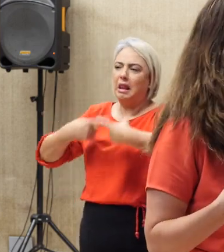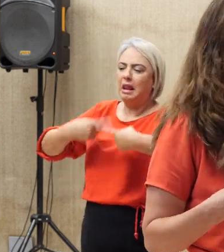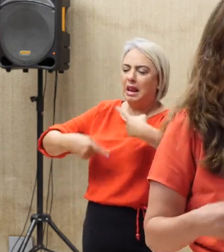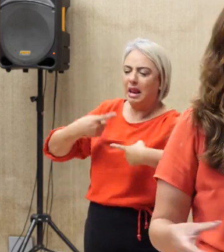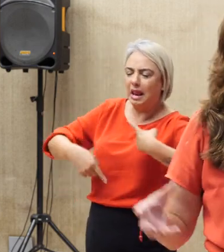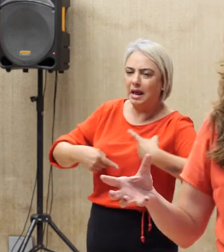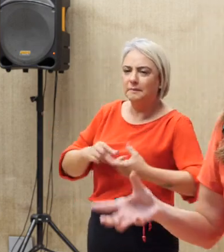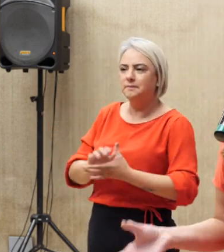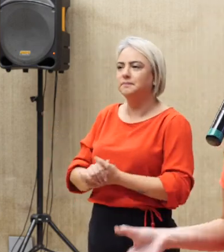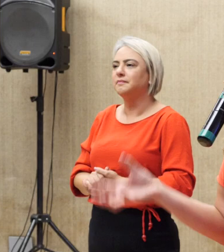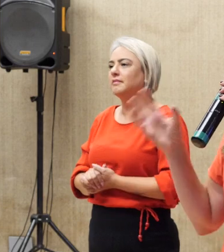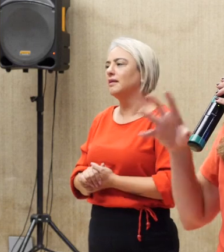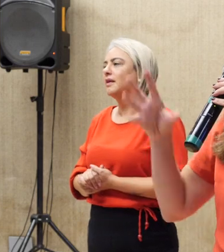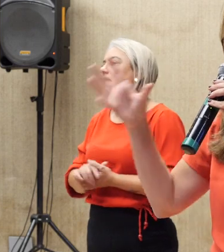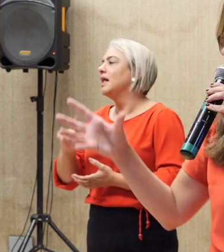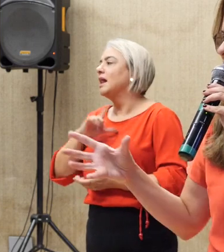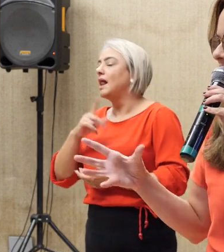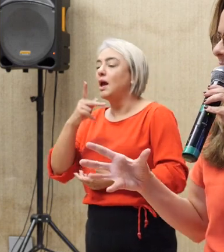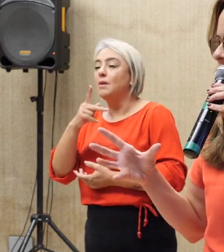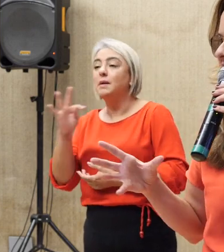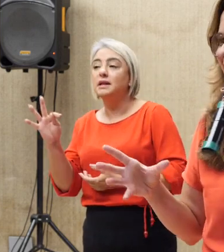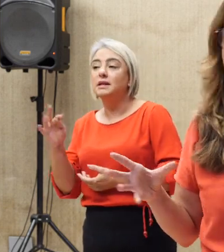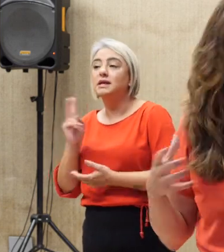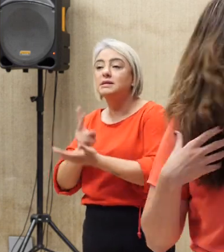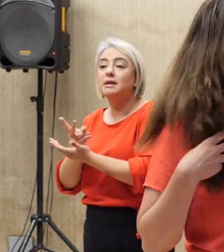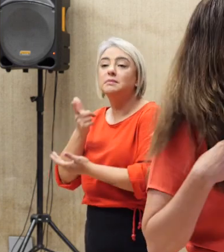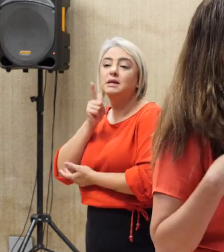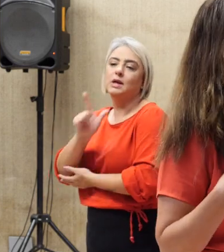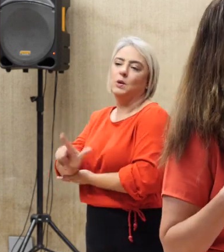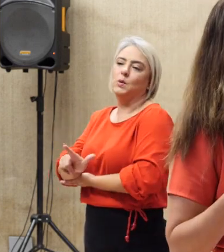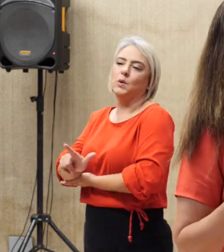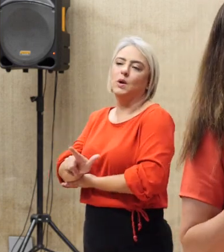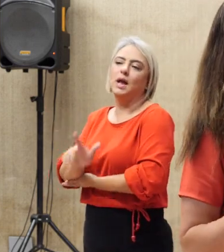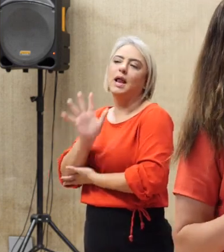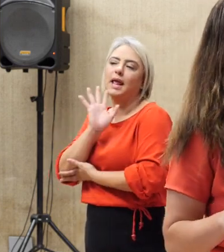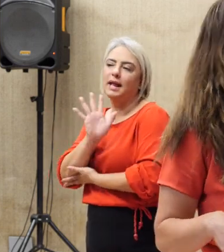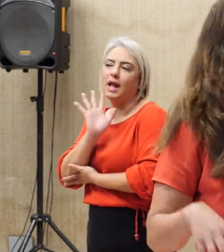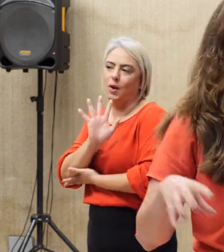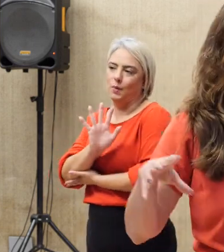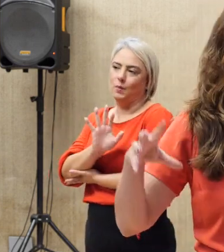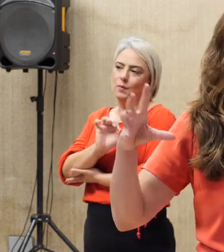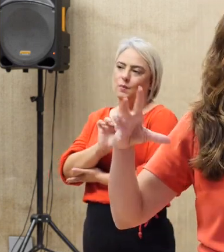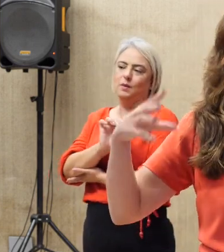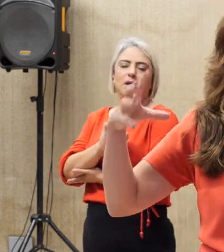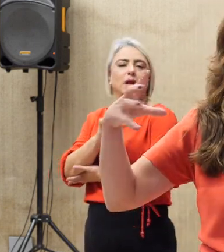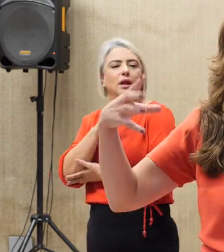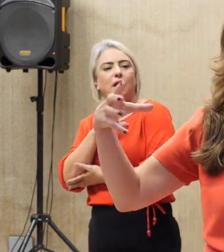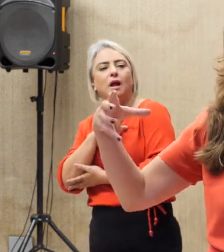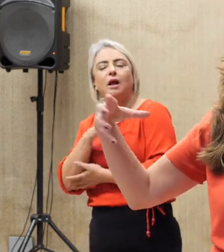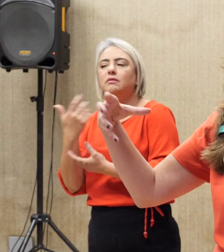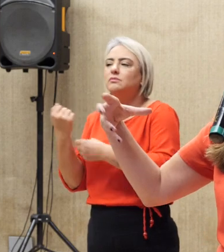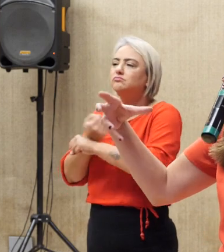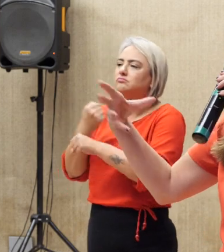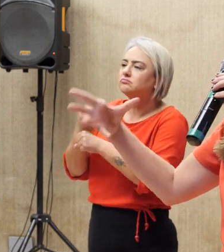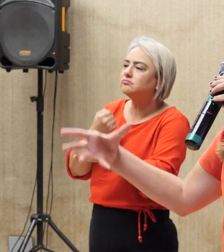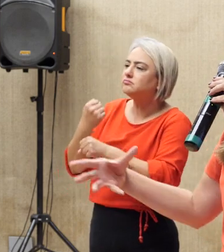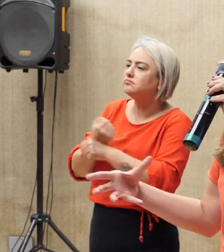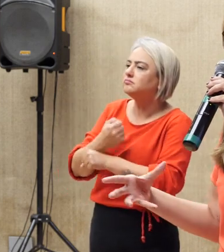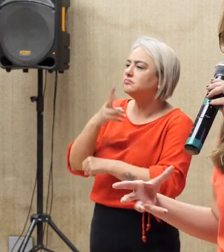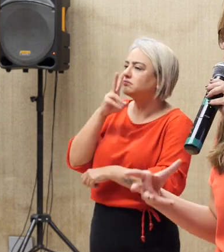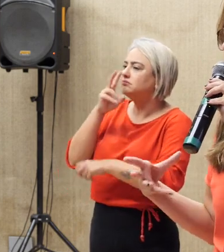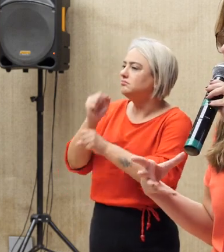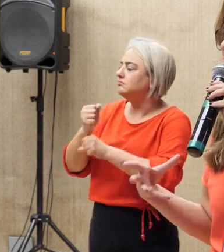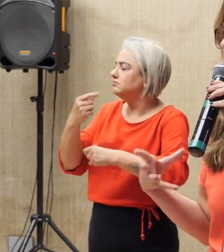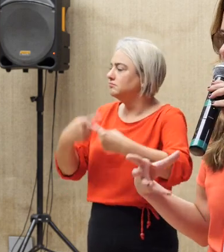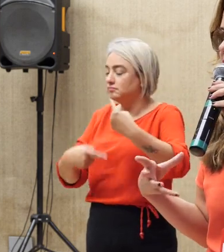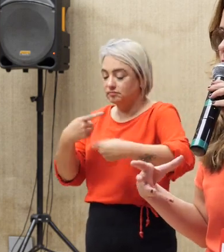segurança pública, mas é uma cidade que o PT sempre ganhou. Né? Então, assim, é bacana. Assim. E aí a gente vem construindo e fortalecendo